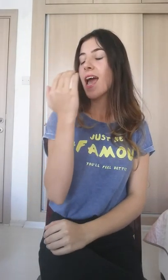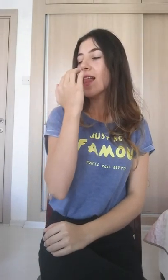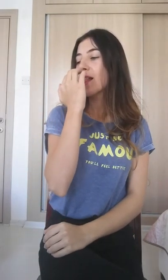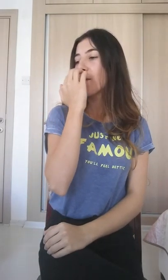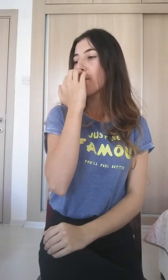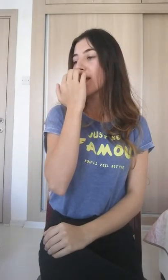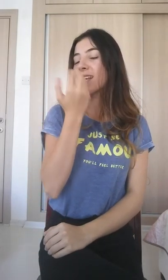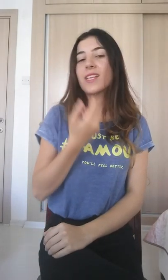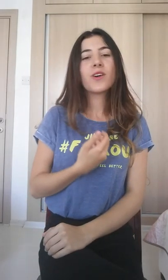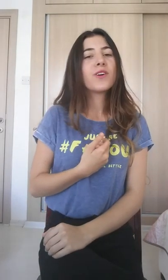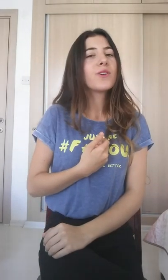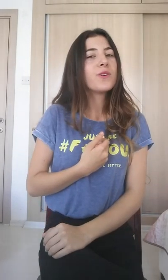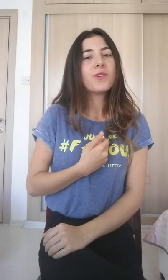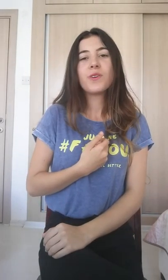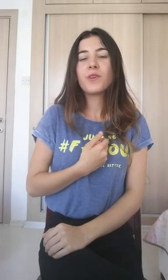gel bekliyorum.